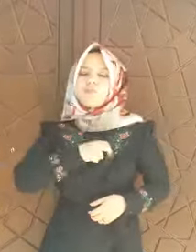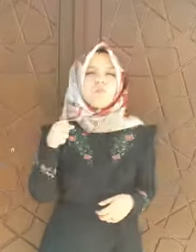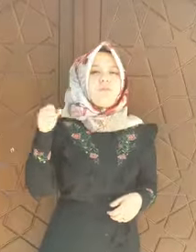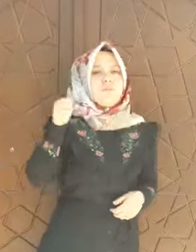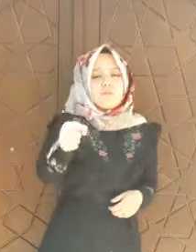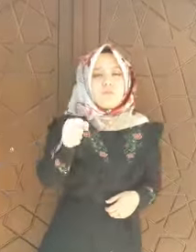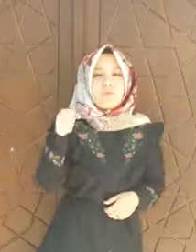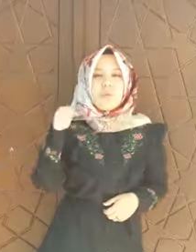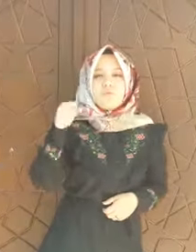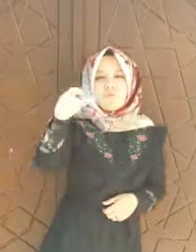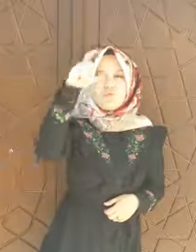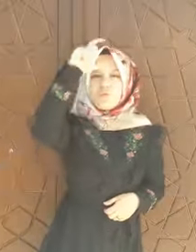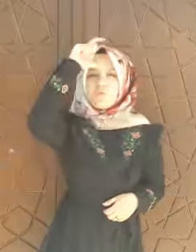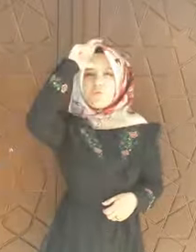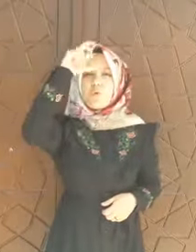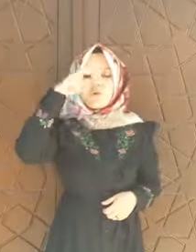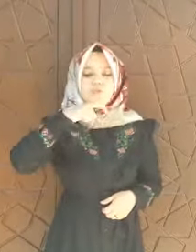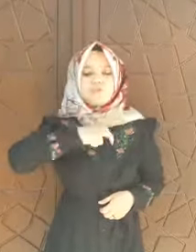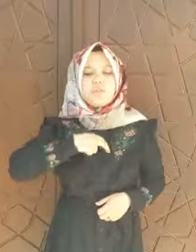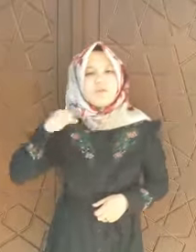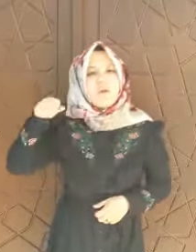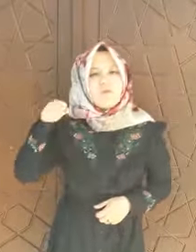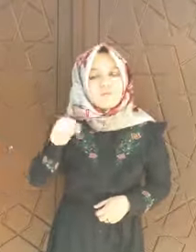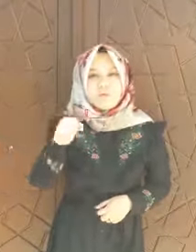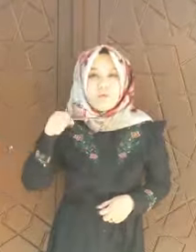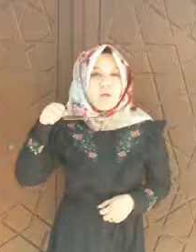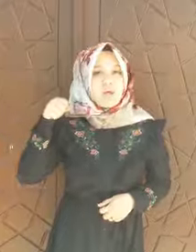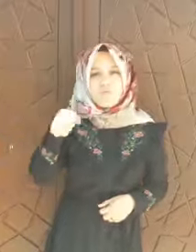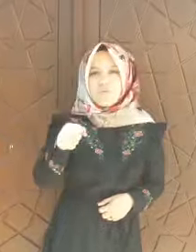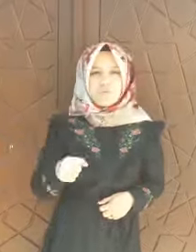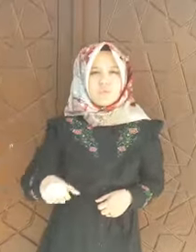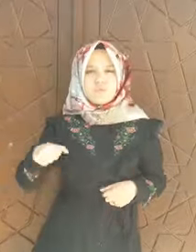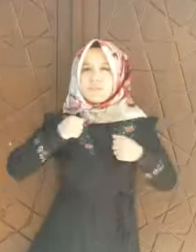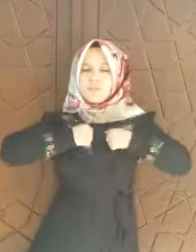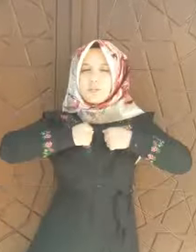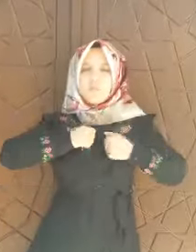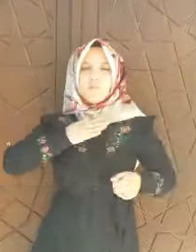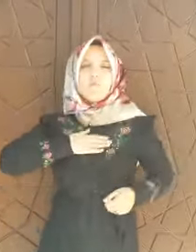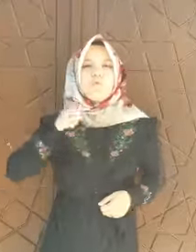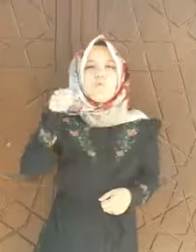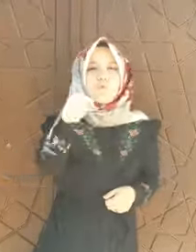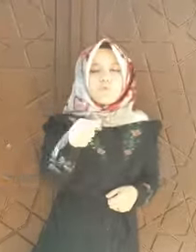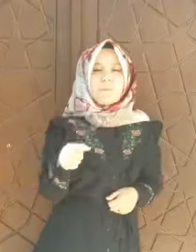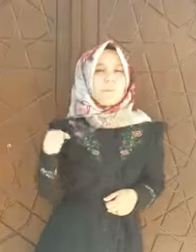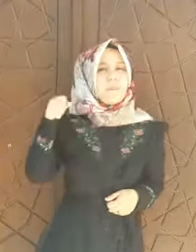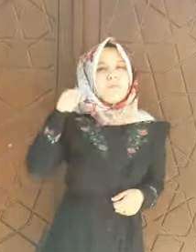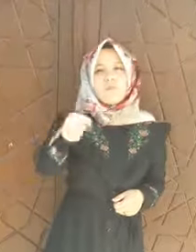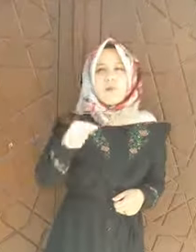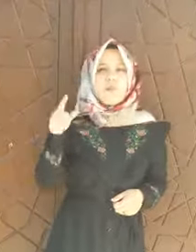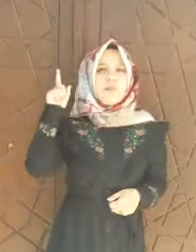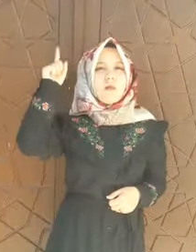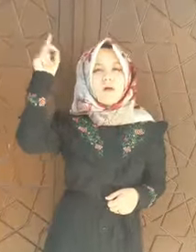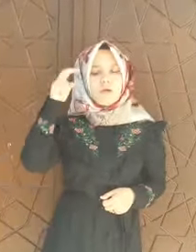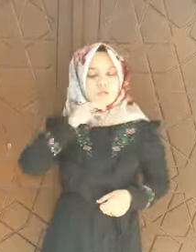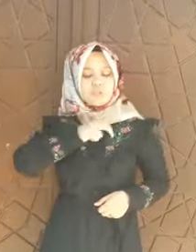Aşkına vur, vur Türklük aşkına vur, vur yiğidim vur. Vur Allah